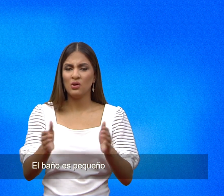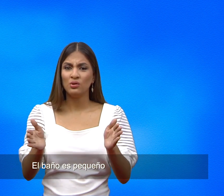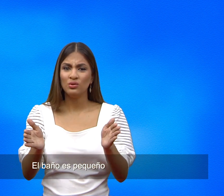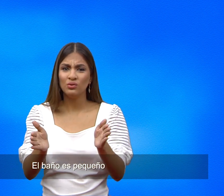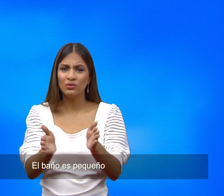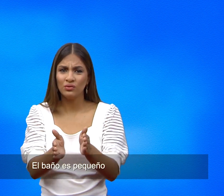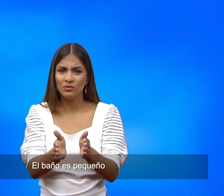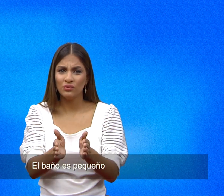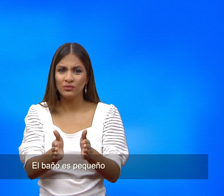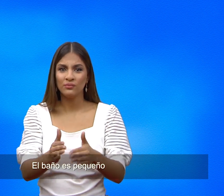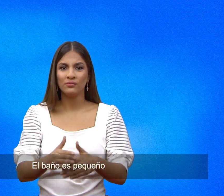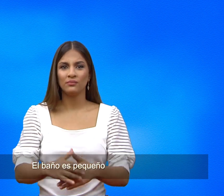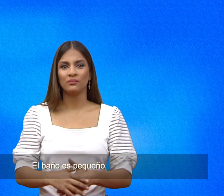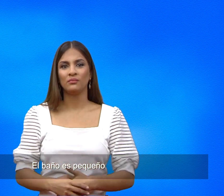el baño es pequeño